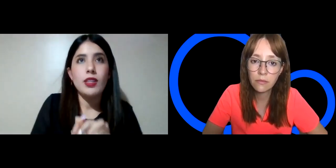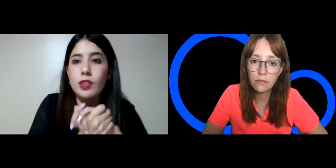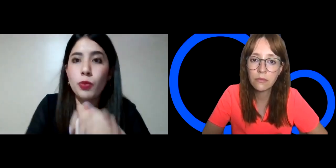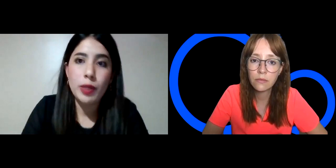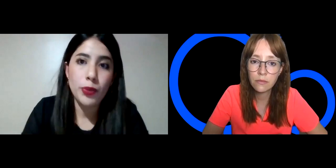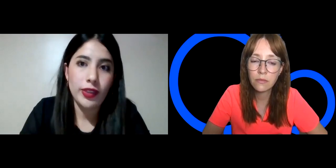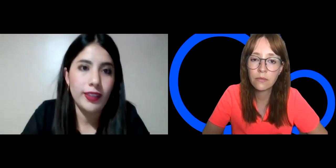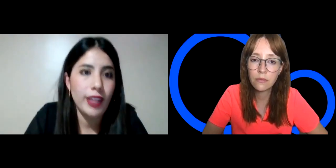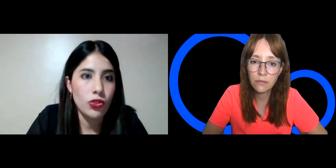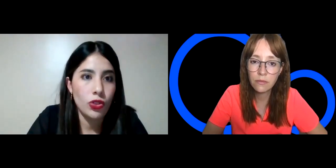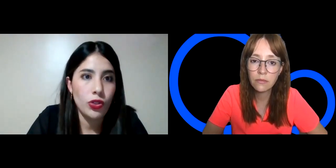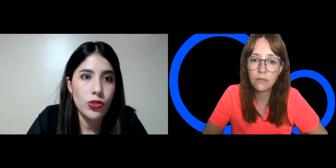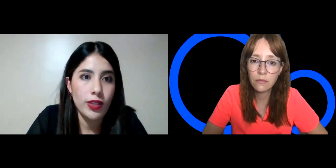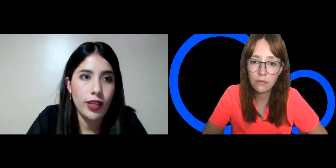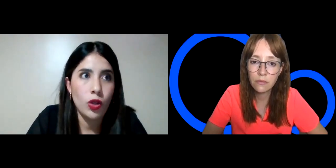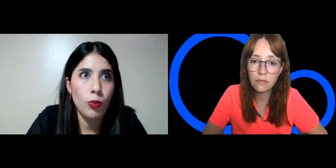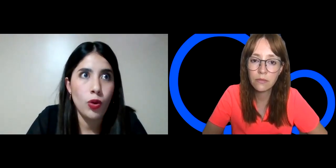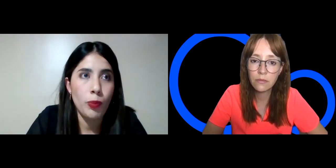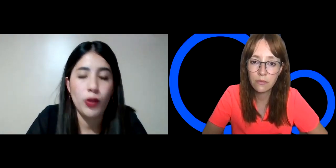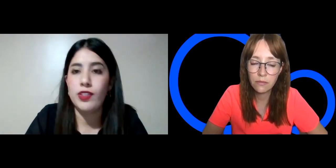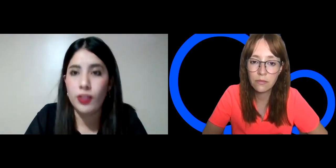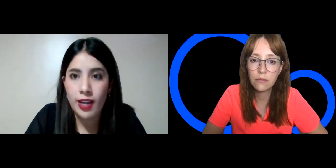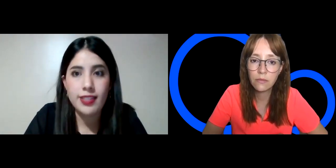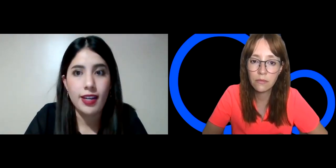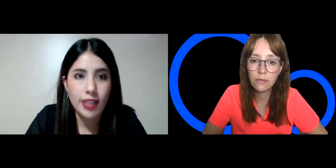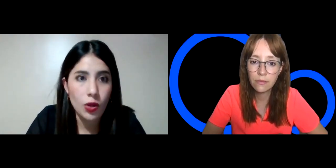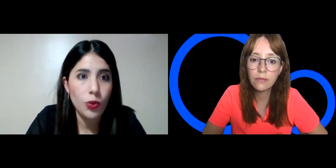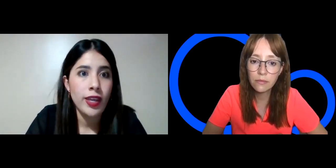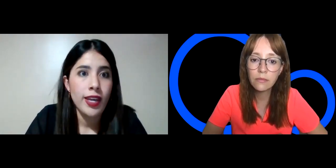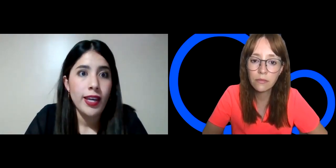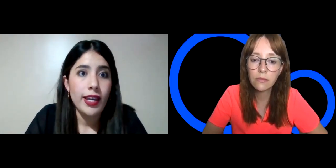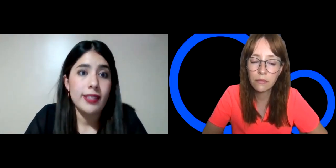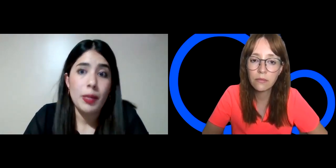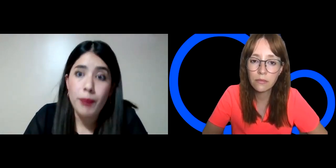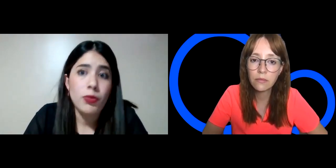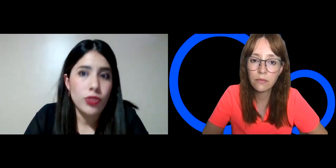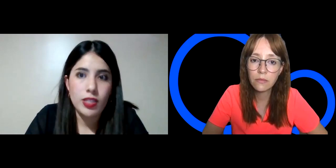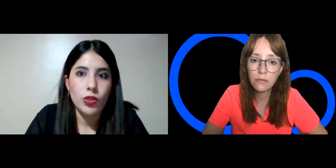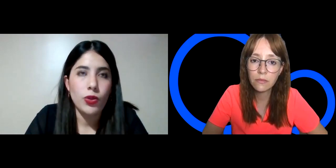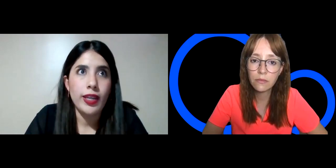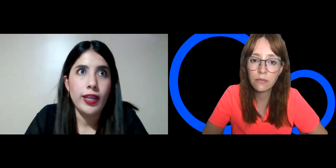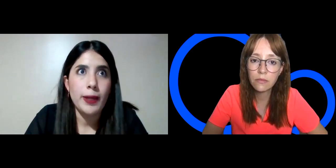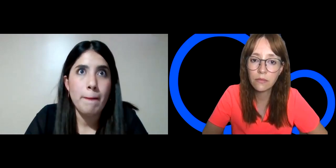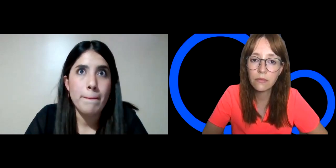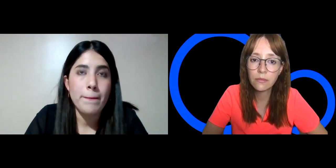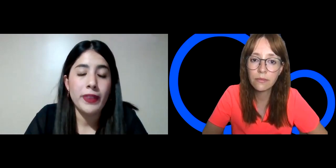sí es muy importante que nosotros, como profesionales de la salud, sepamos esto.